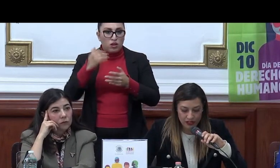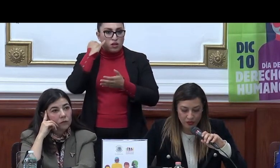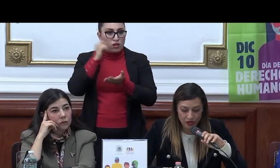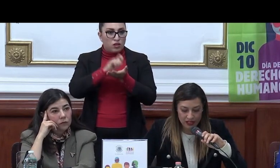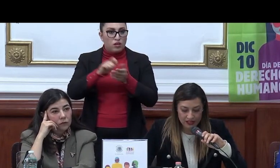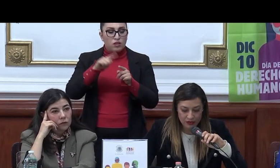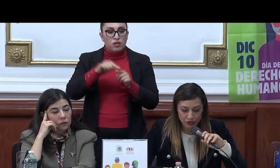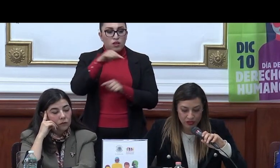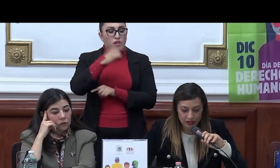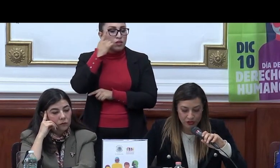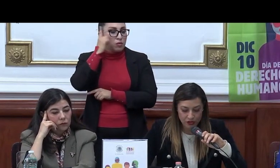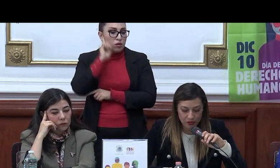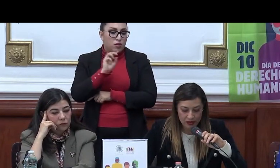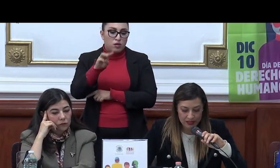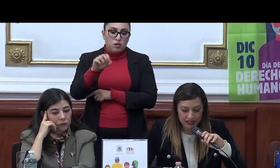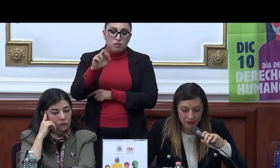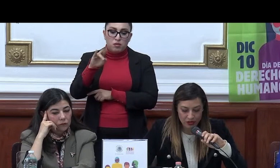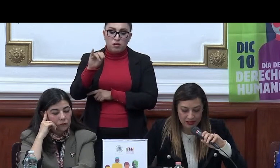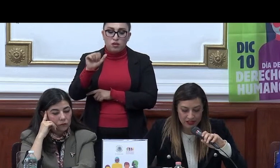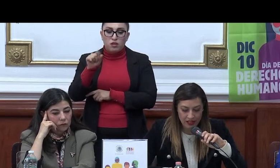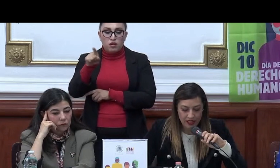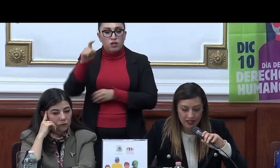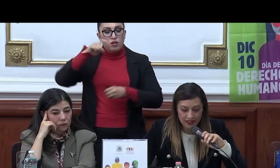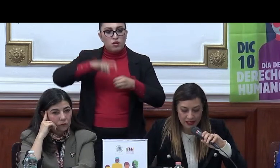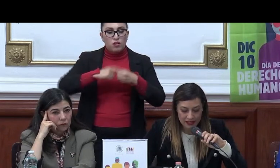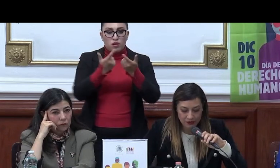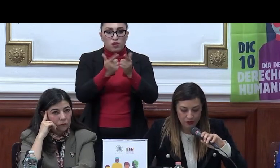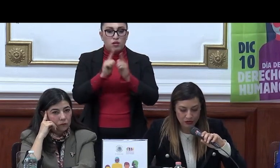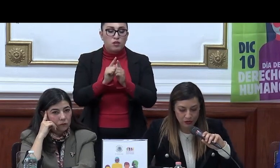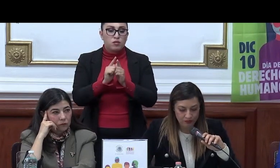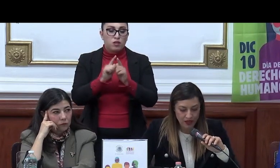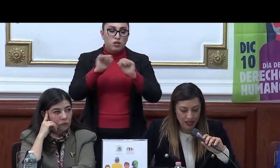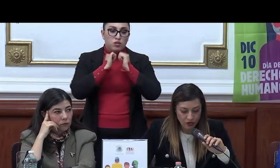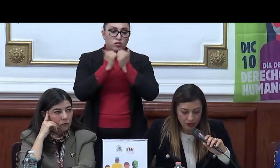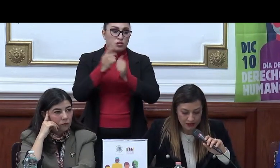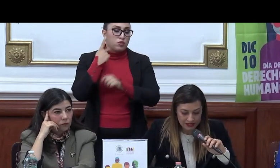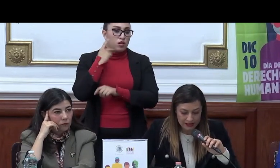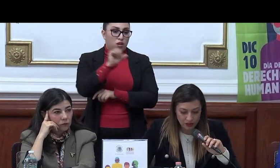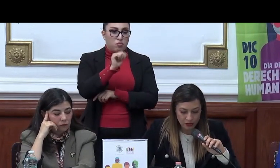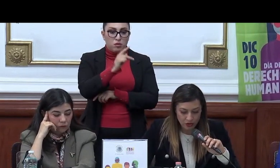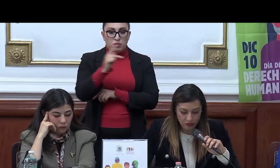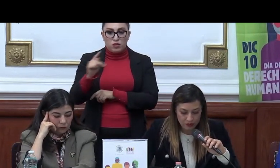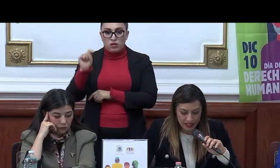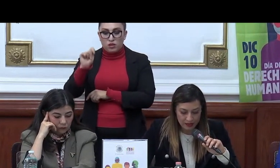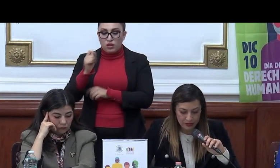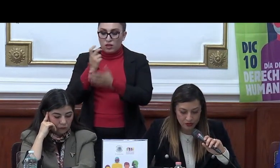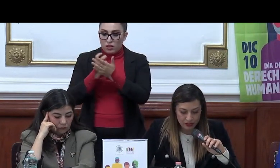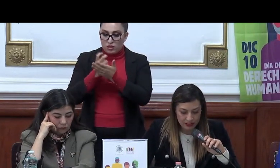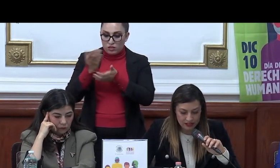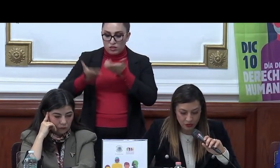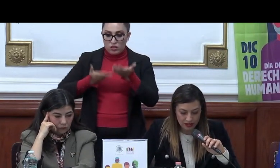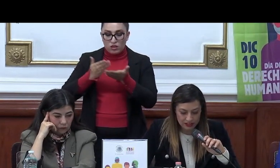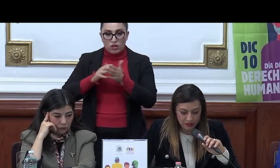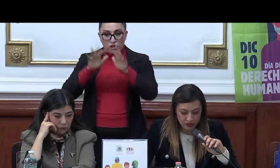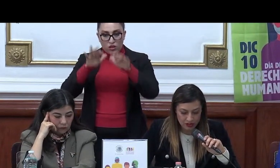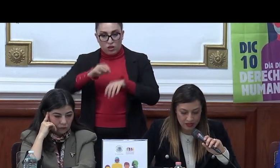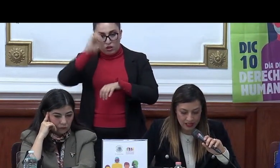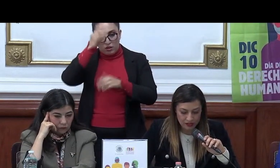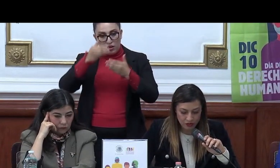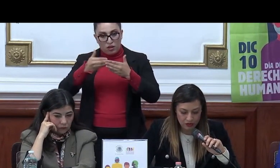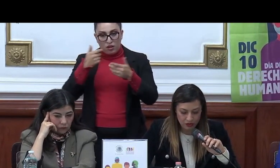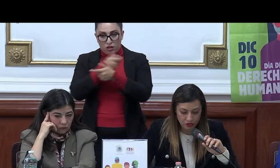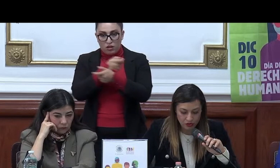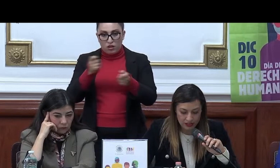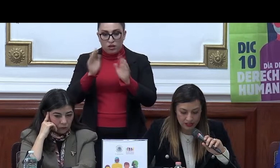del Rosario Morales Ramos de la Asociación Parlamentaria Progresista de la Transformación. Toda vez que dicha opinión fue enviada para su análisis con anticipación